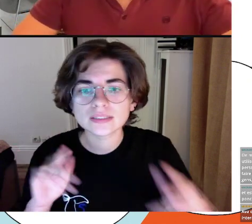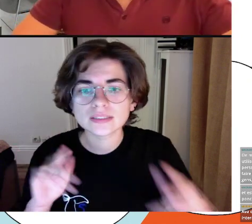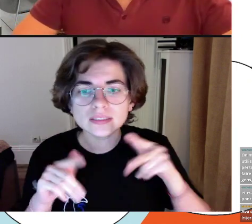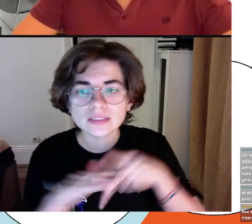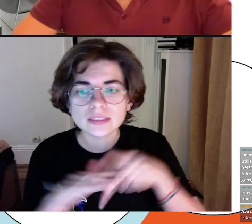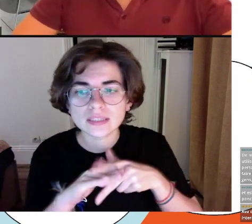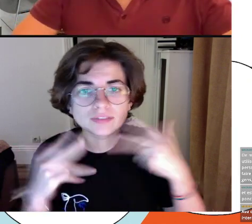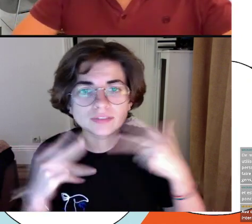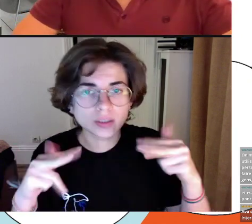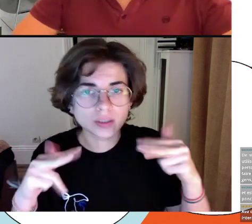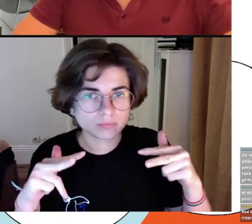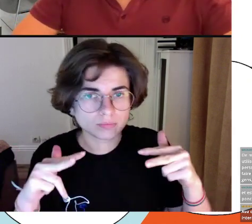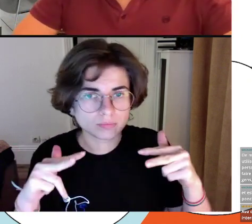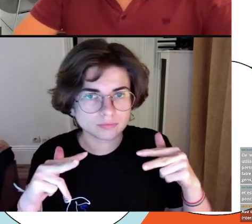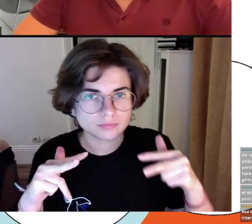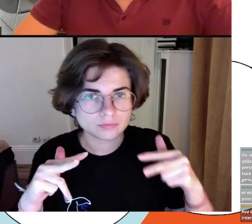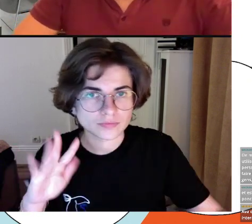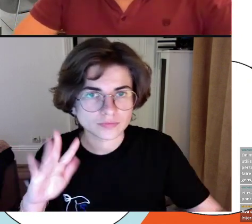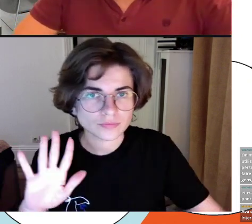la vidéo